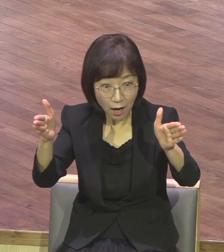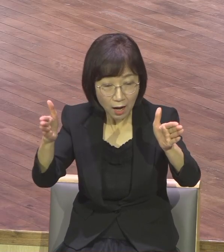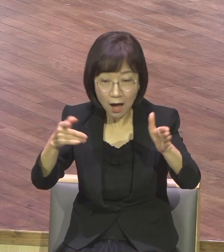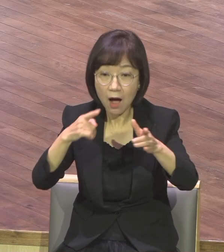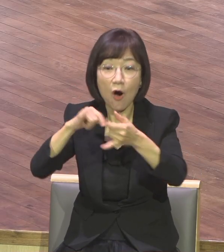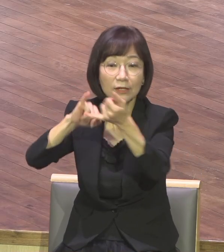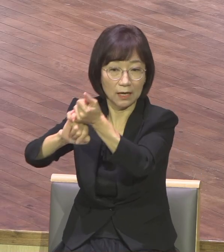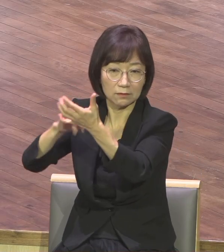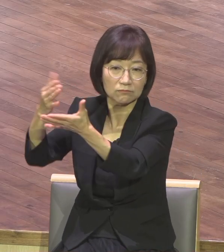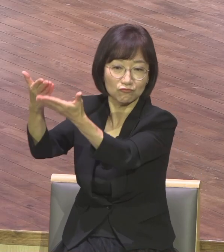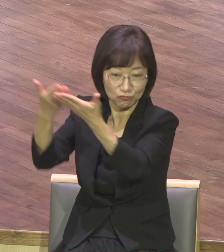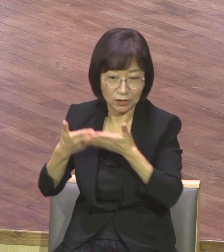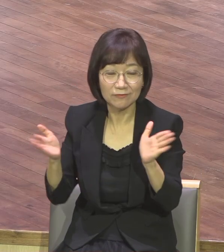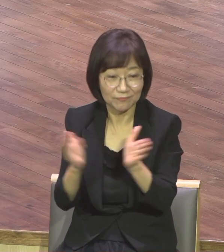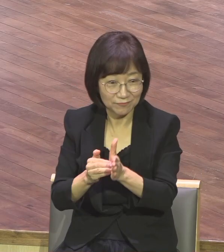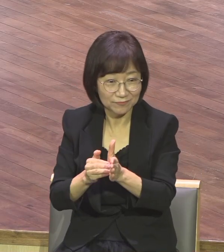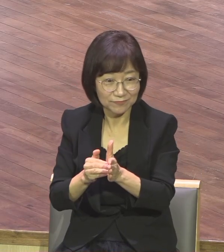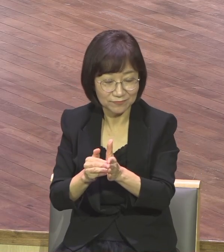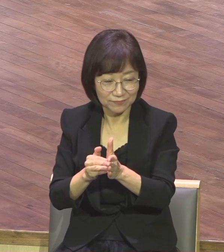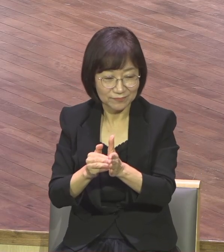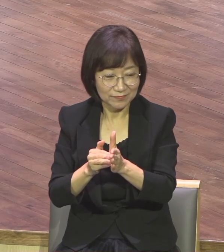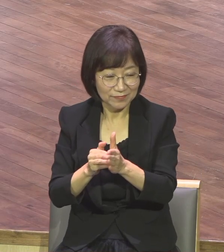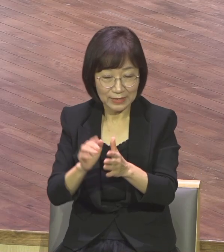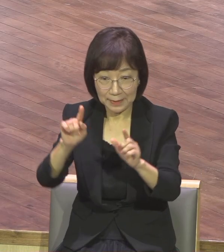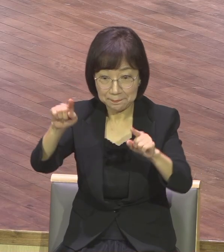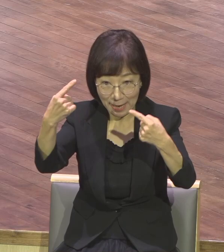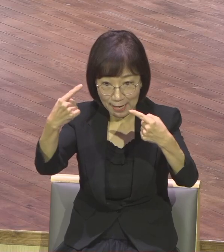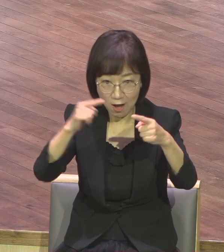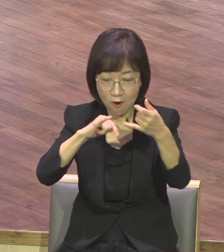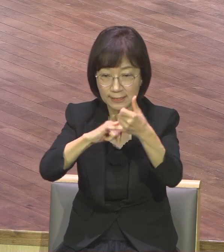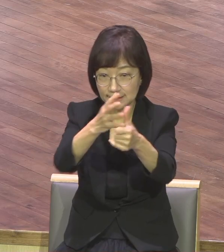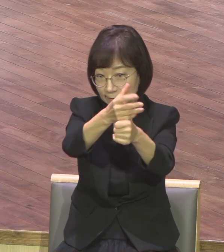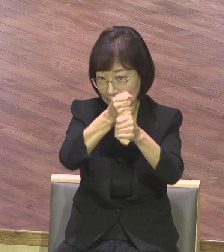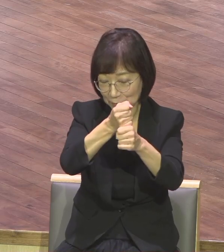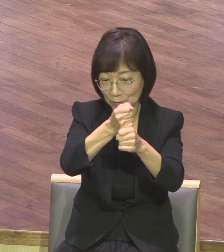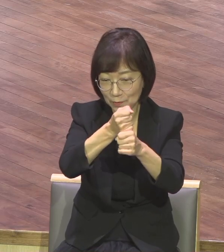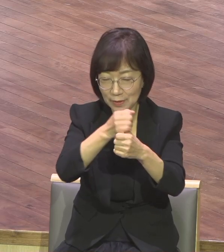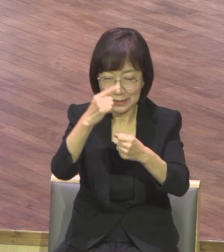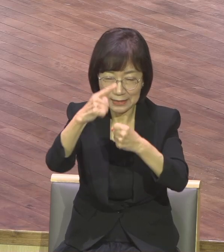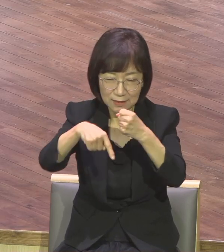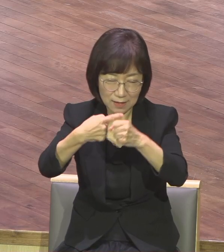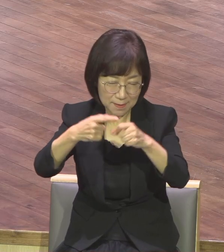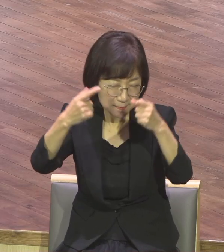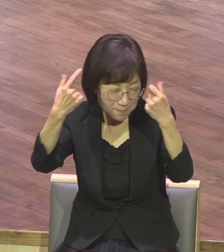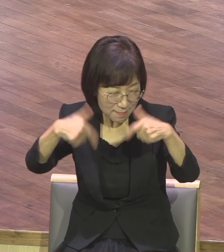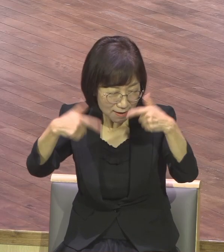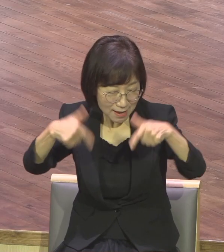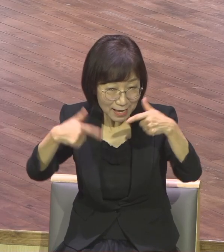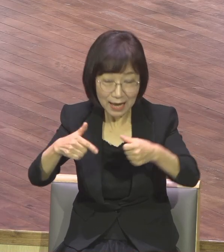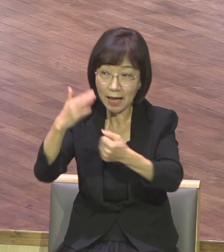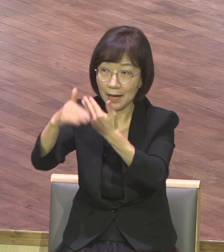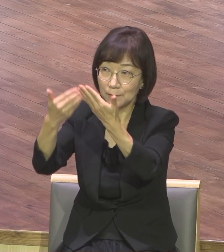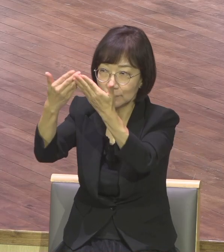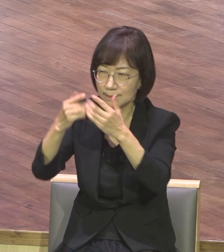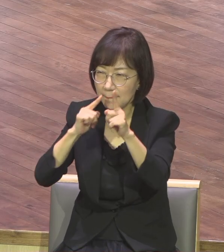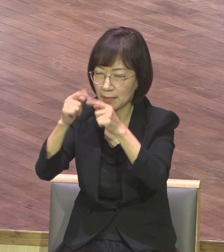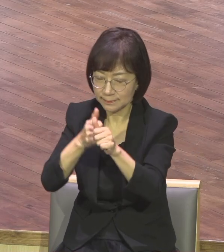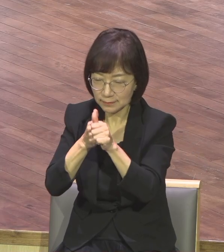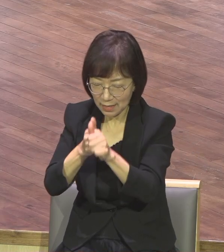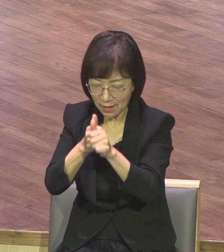이 원단의 언약을 주셔가지고 매년 하나님께서 주시는 말씀대로